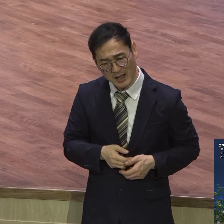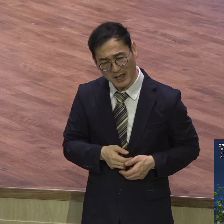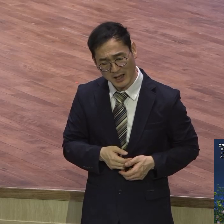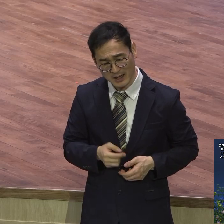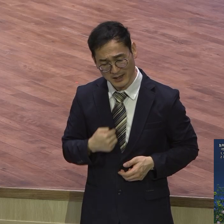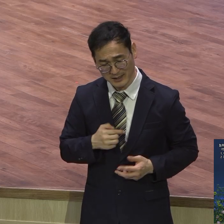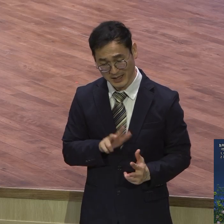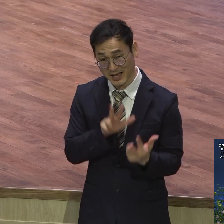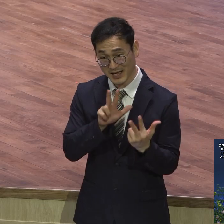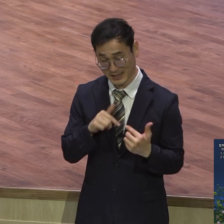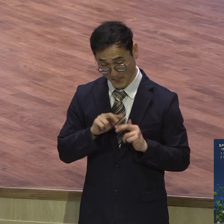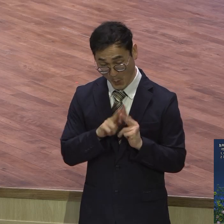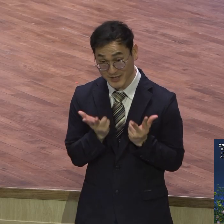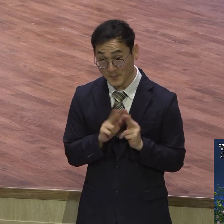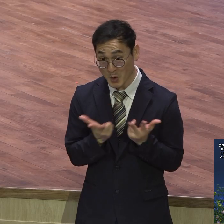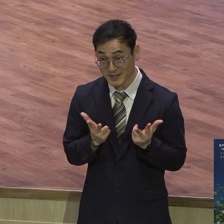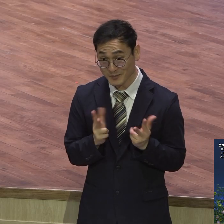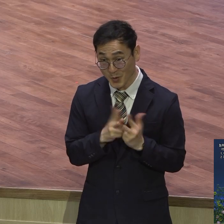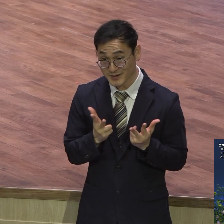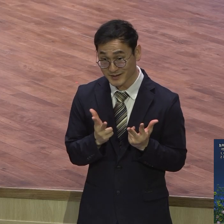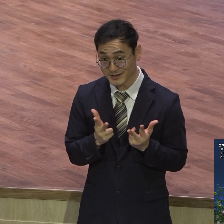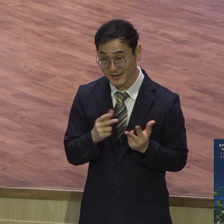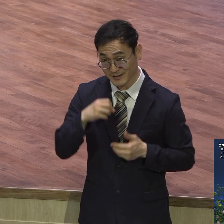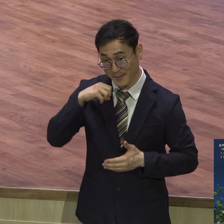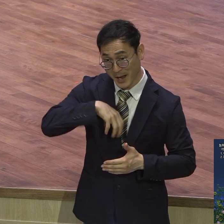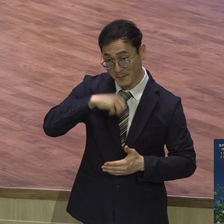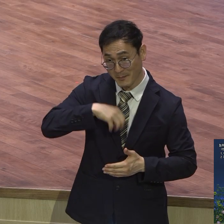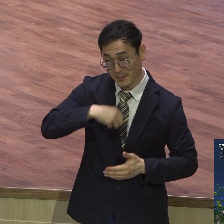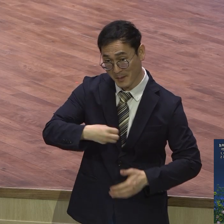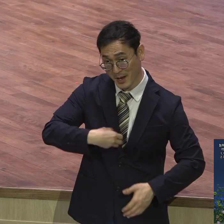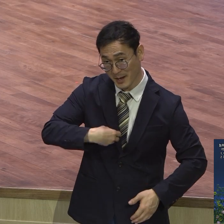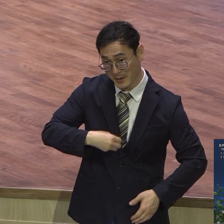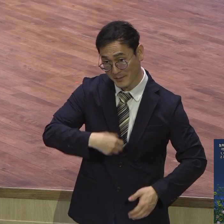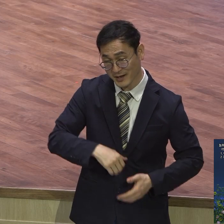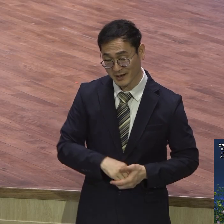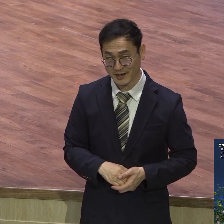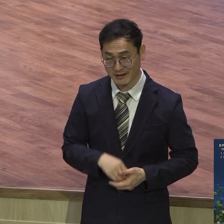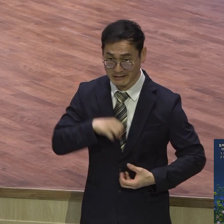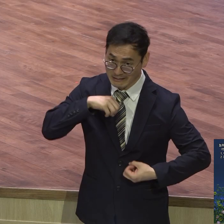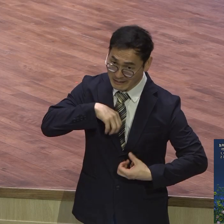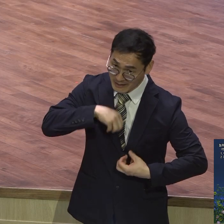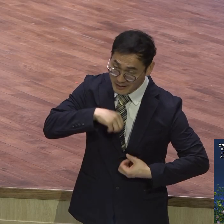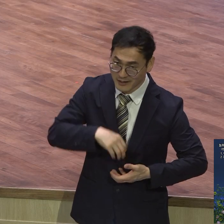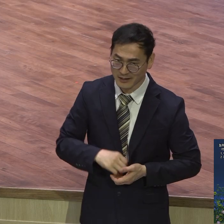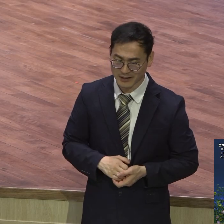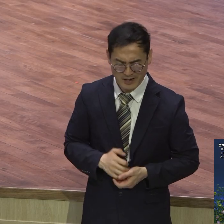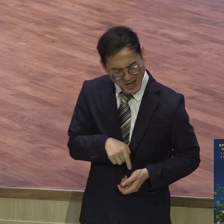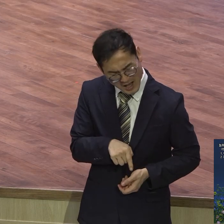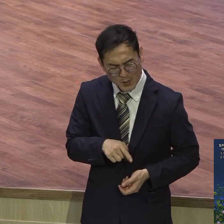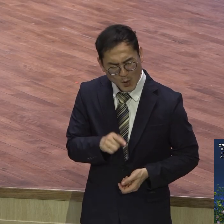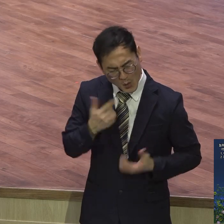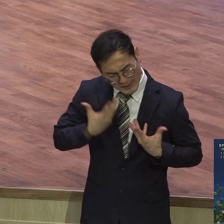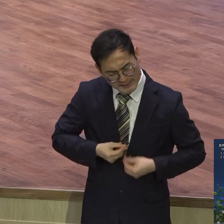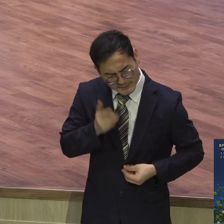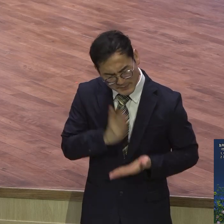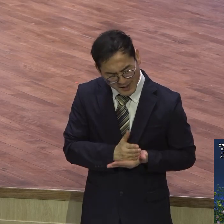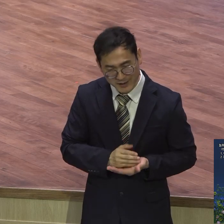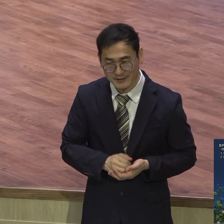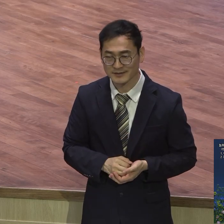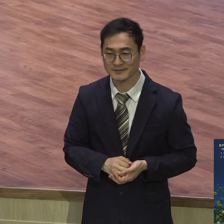자기를 보고하는 말이에요 성도 여러분 여러분 속에